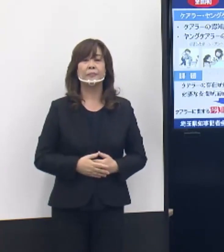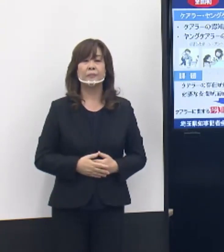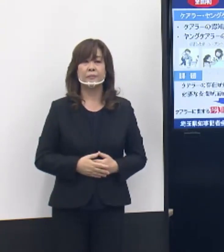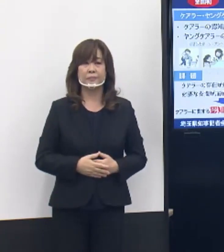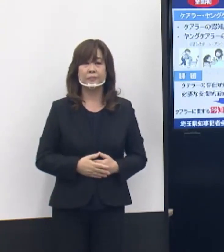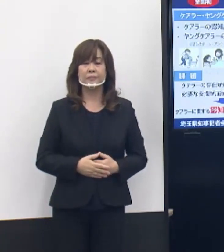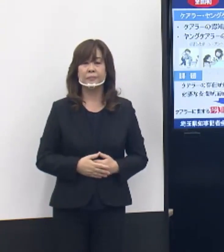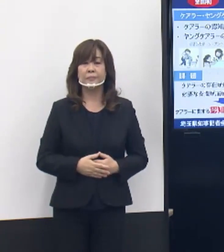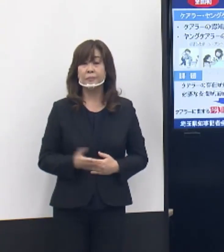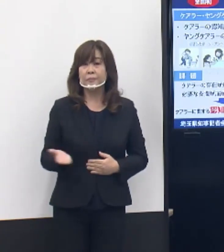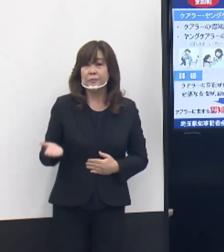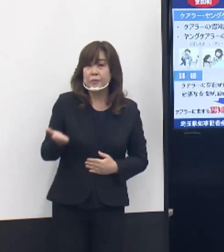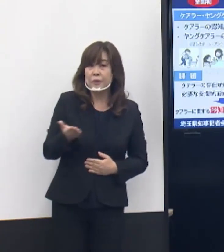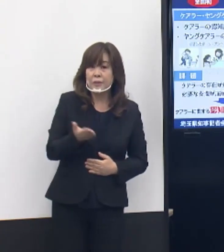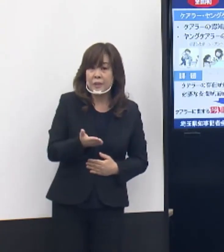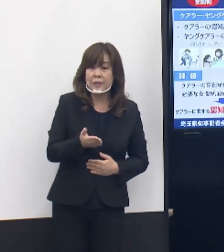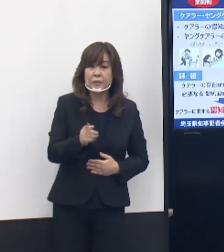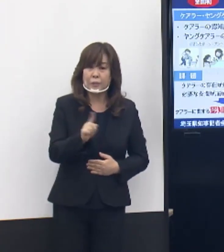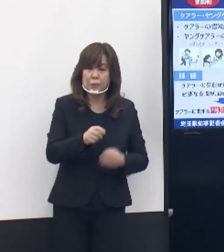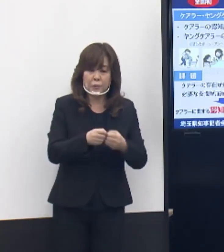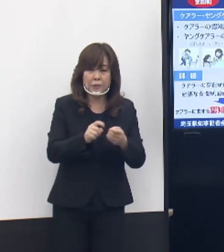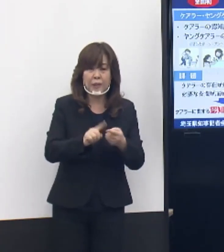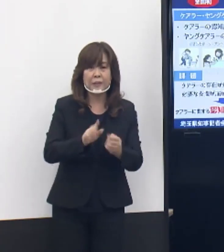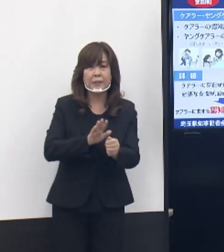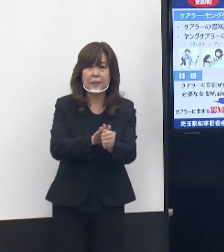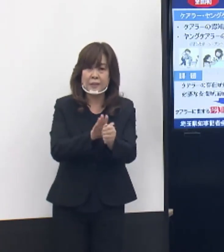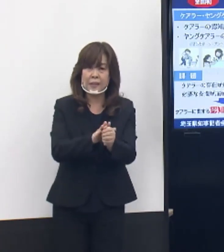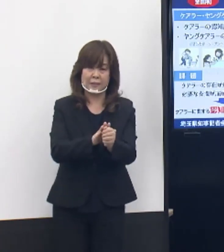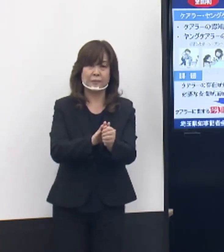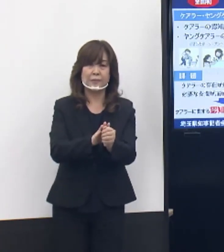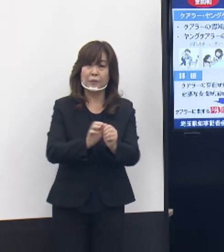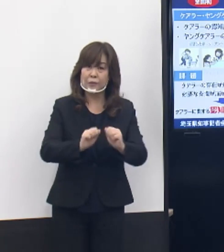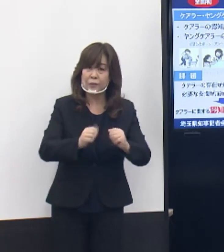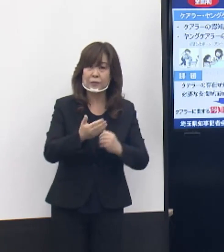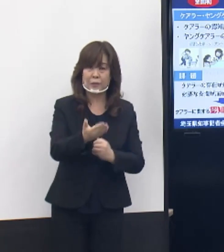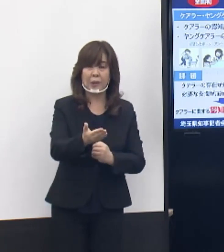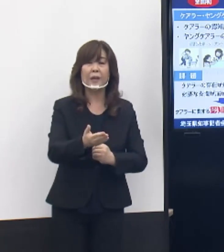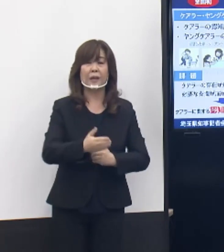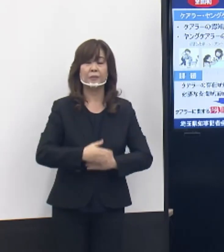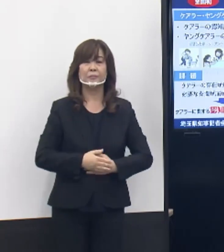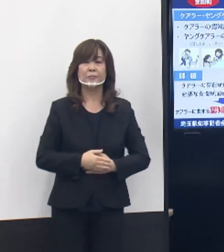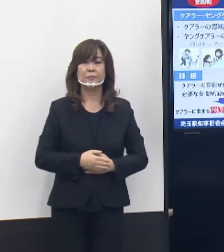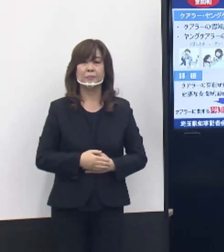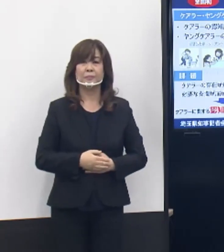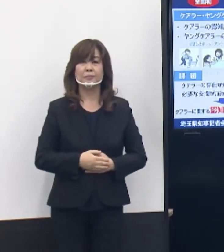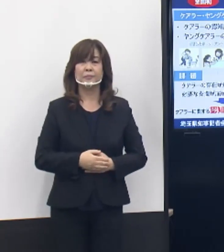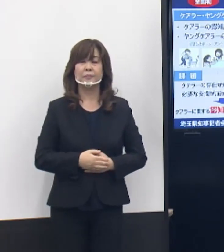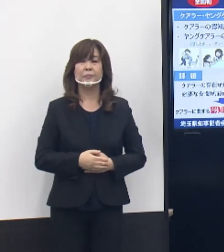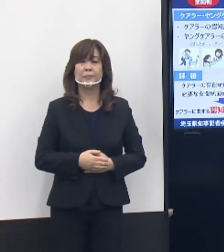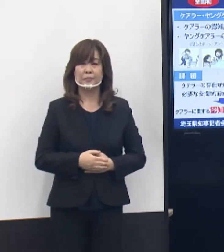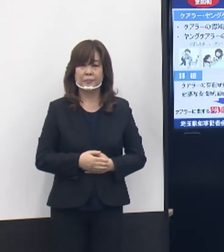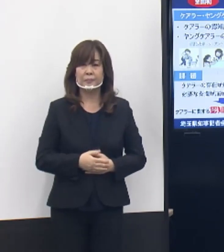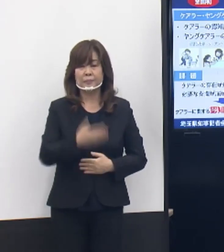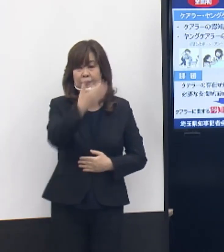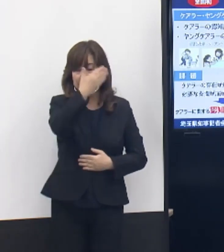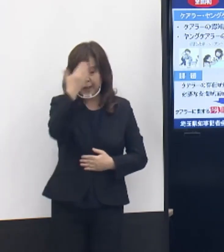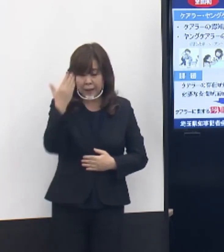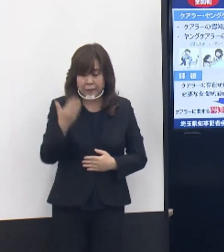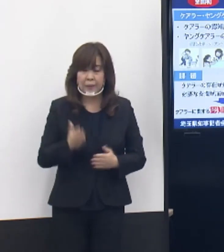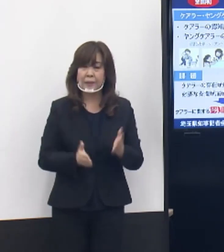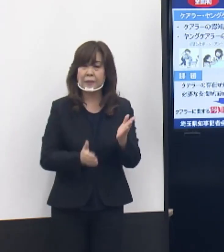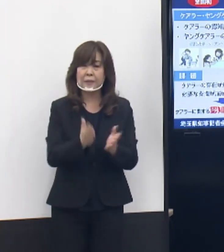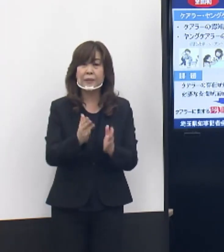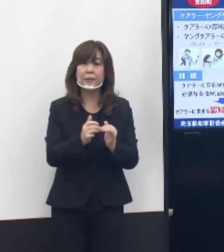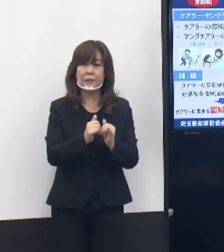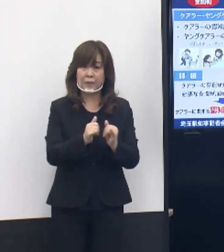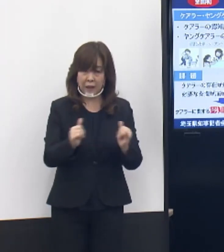先にじゃあ具体的にどう支援するのかというような話が出てくると思うんですね。ヤングケアラーに関してはやっぱりそのケアラーに大人のケアラーに比べて、